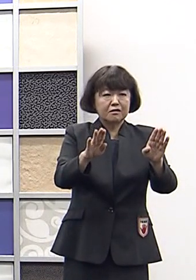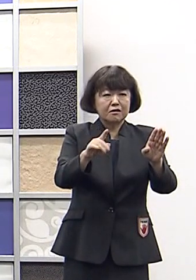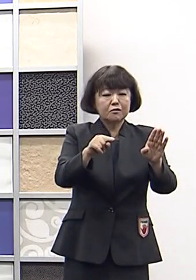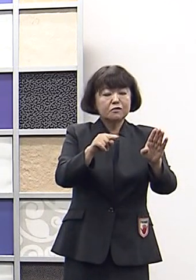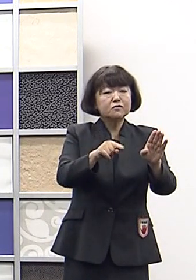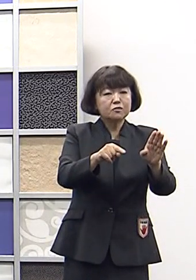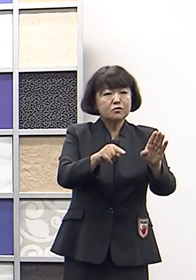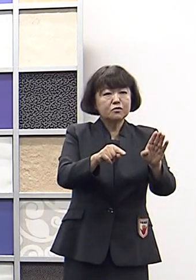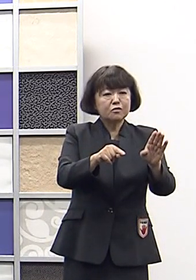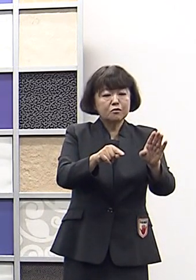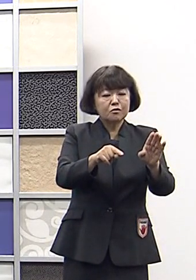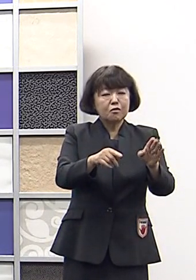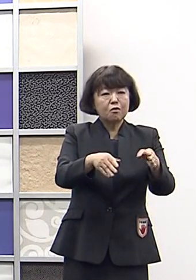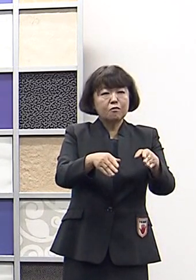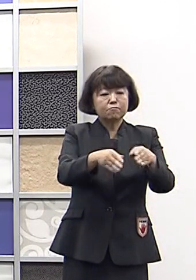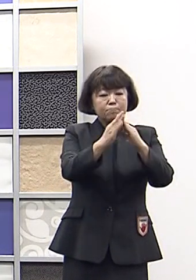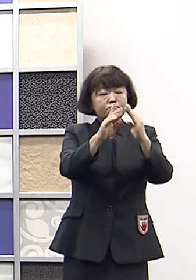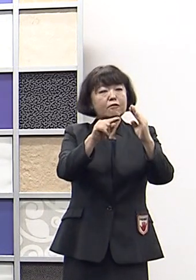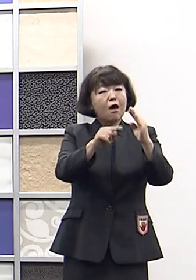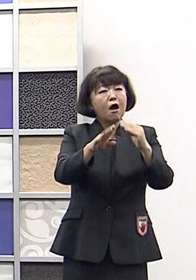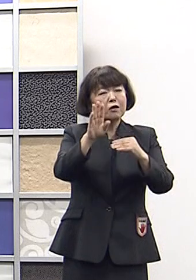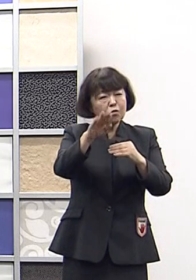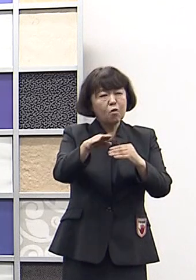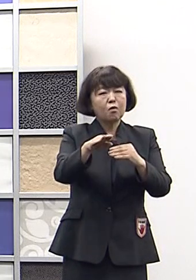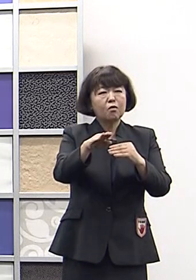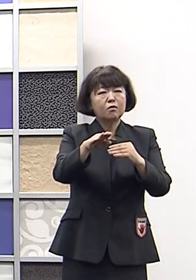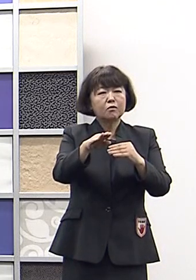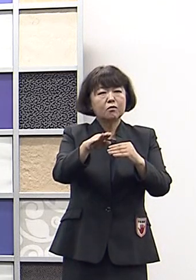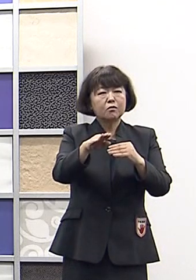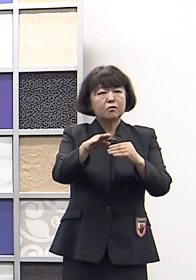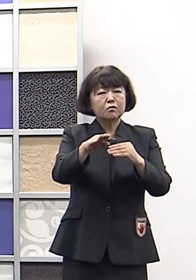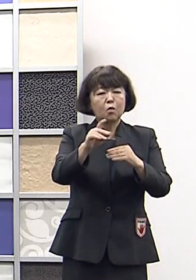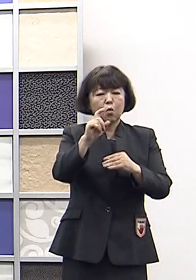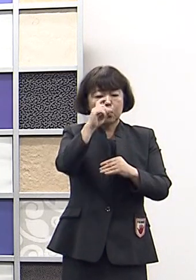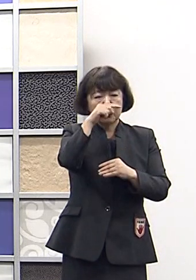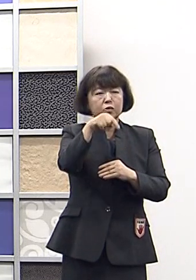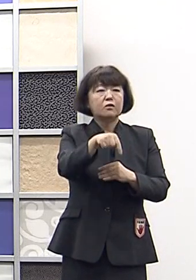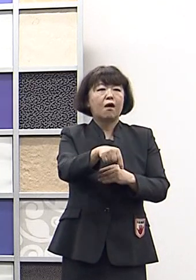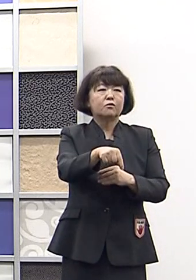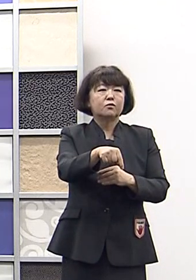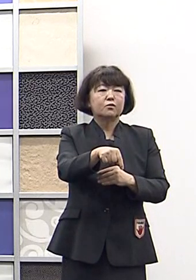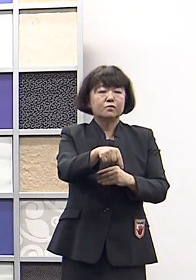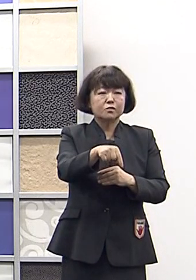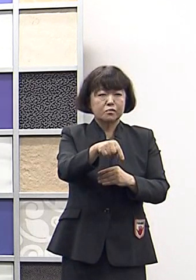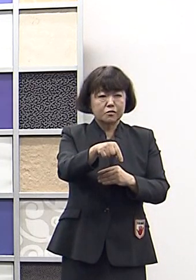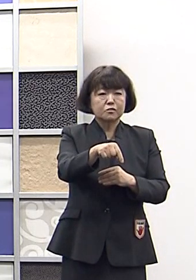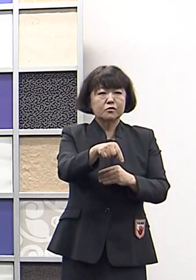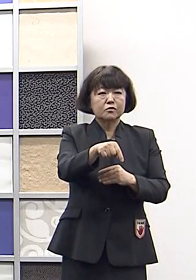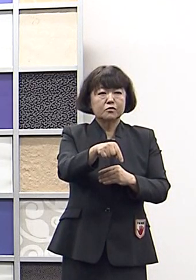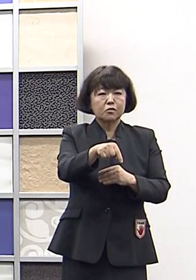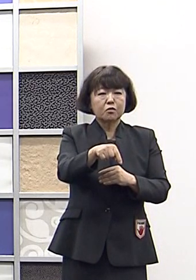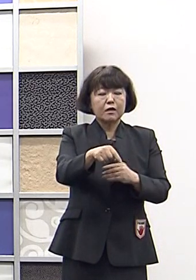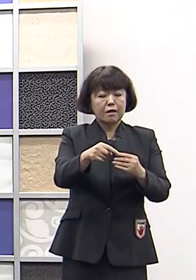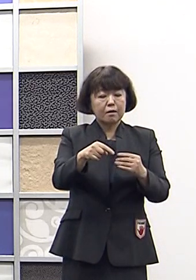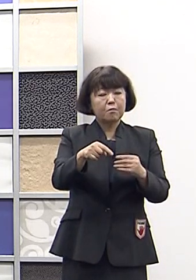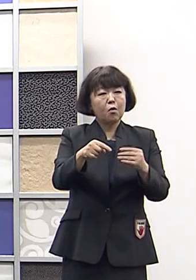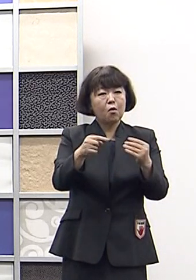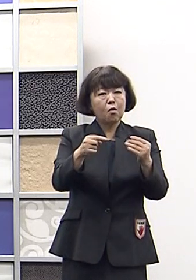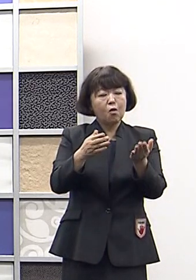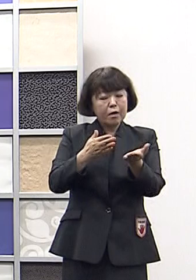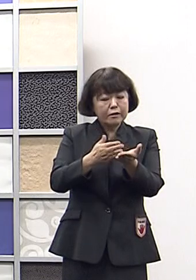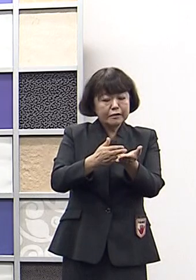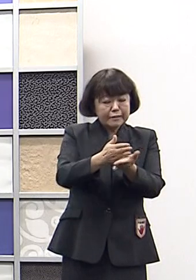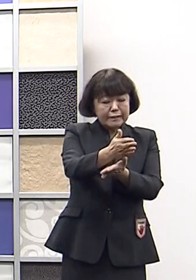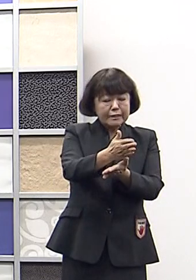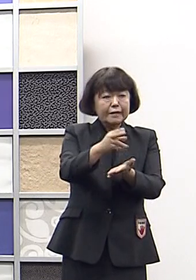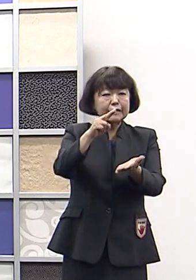んできたそばから劣化していくわけですから、劣化していくわけですし、またその時点でのこう最新のテクノロ